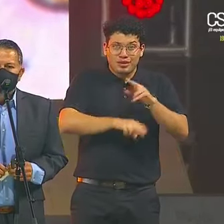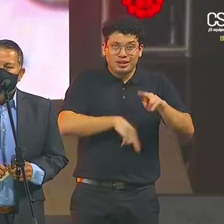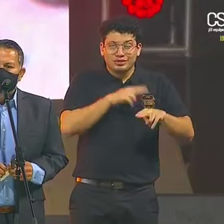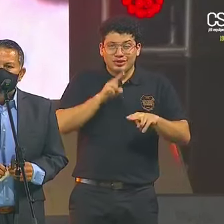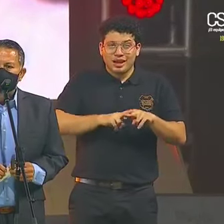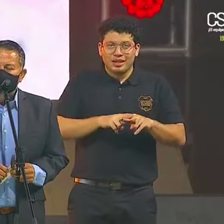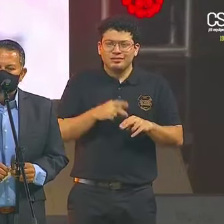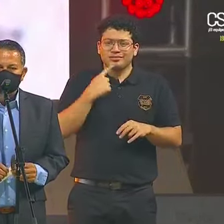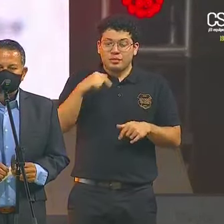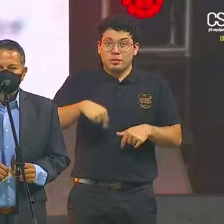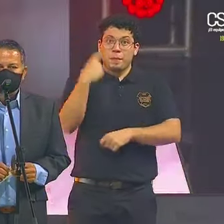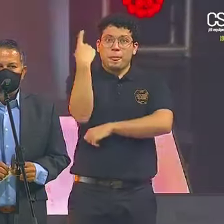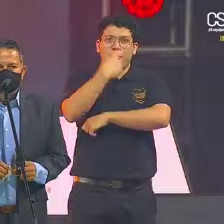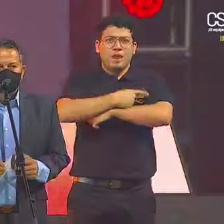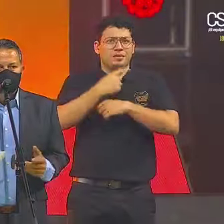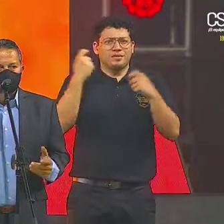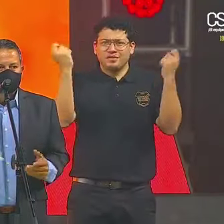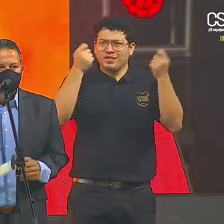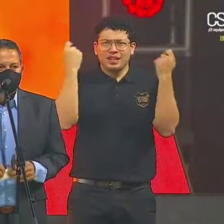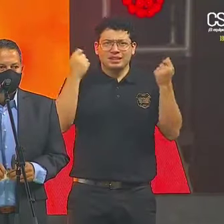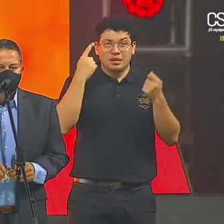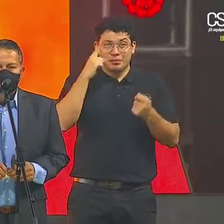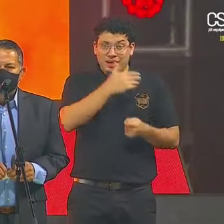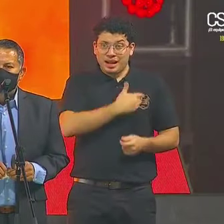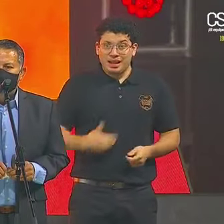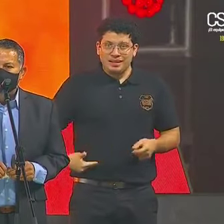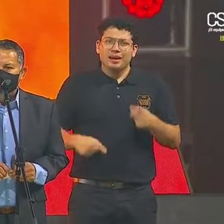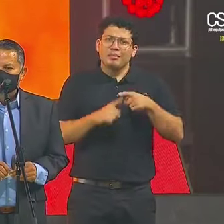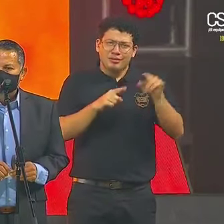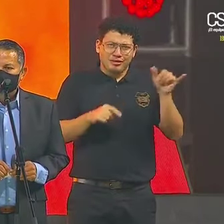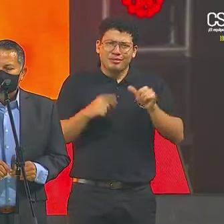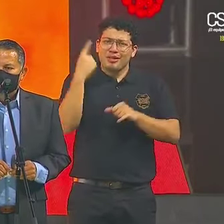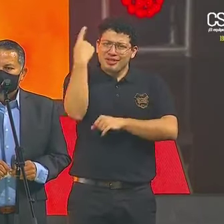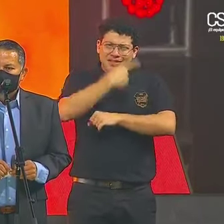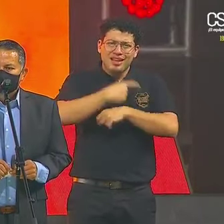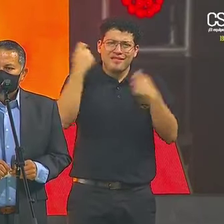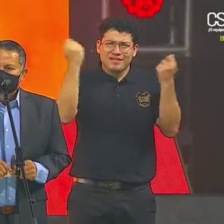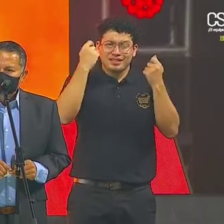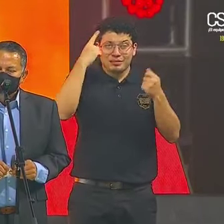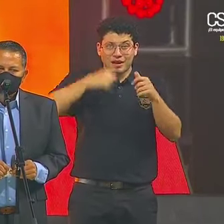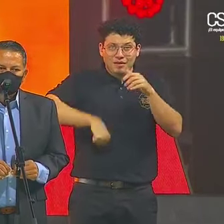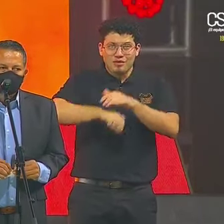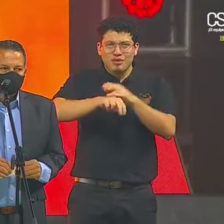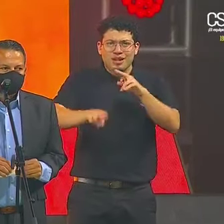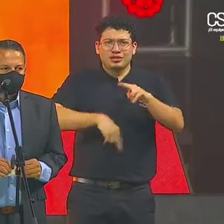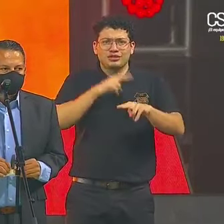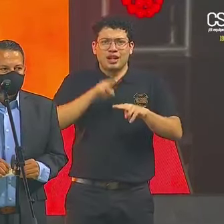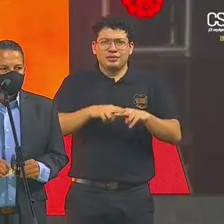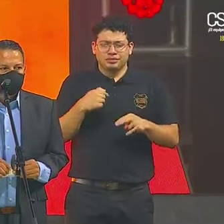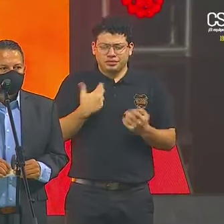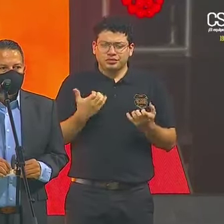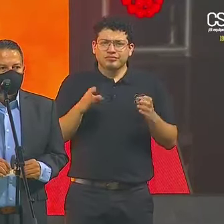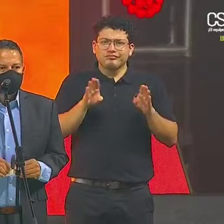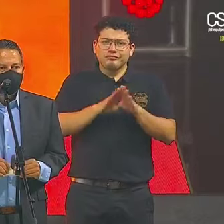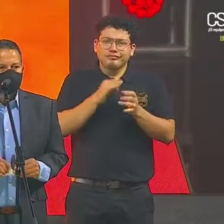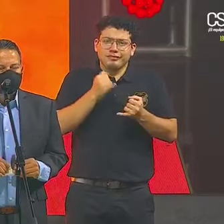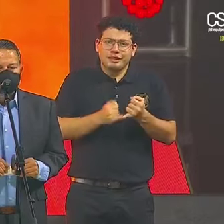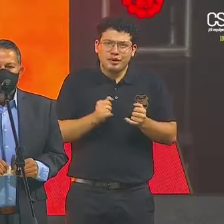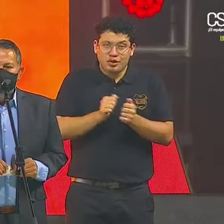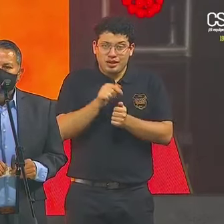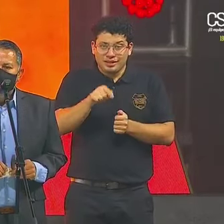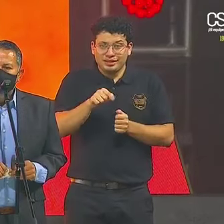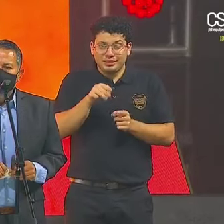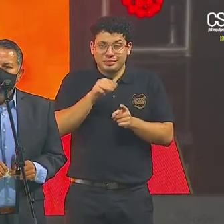la afición herediana, pero es un día de fiesta también para el fútbol nacional. Y cierro con este mensaje: